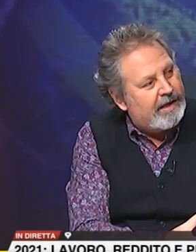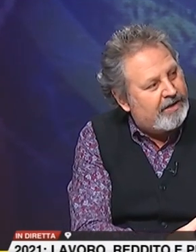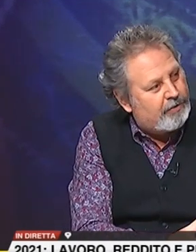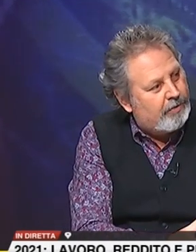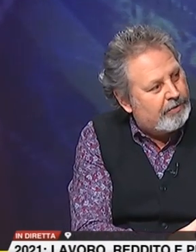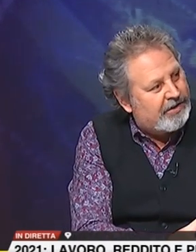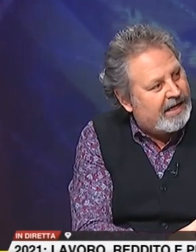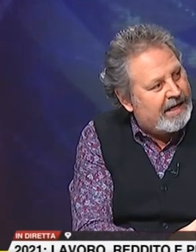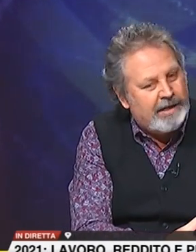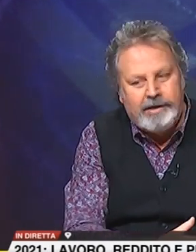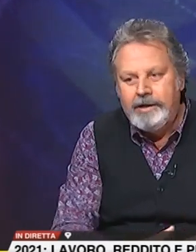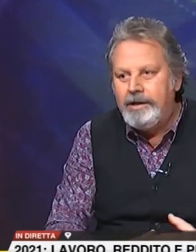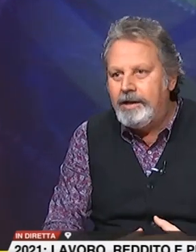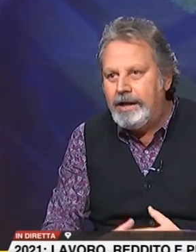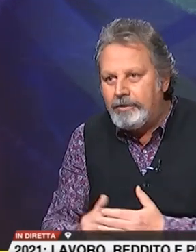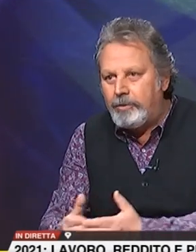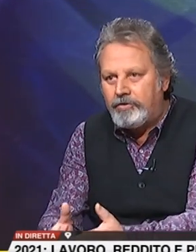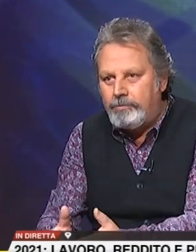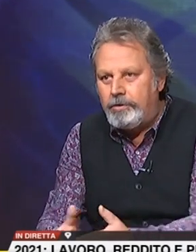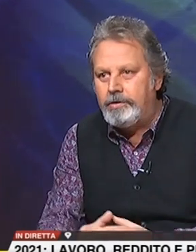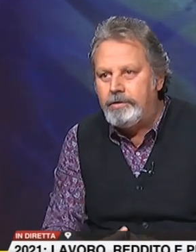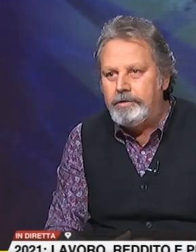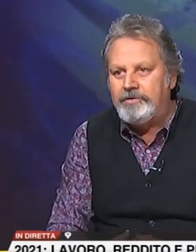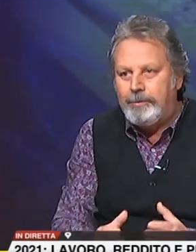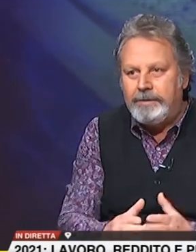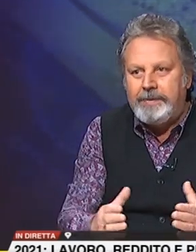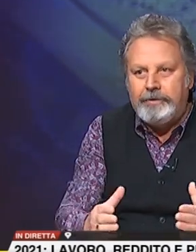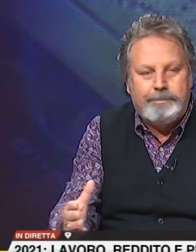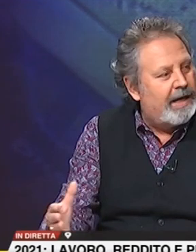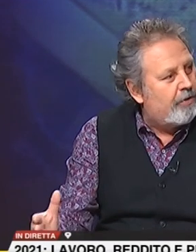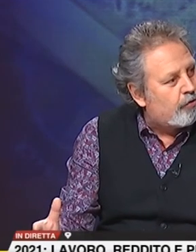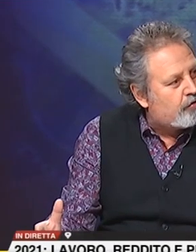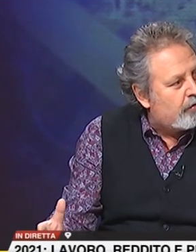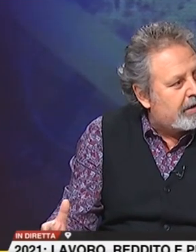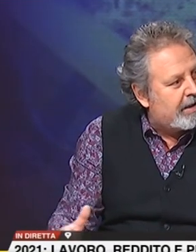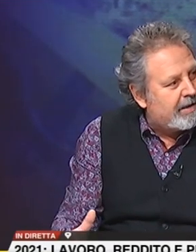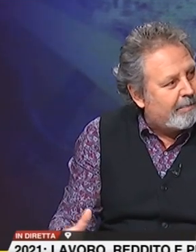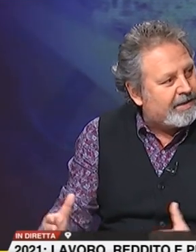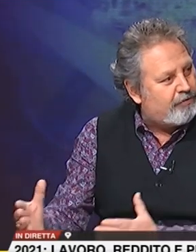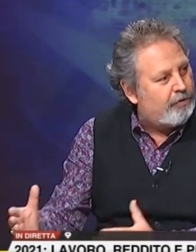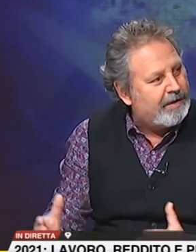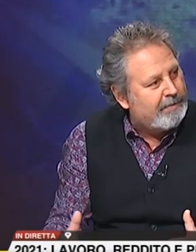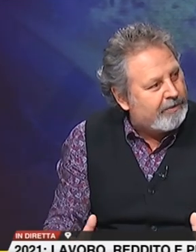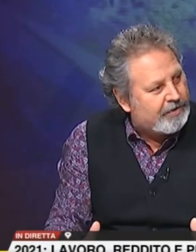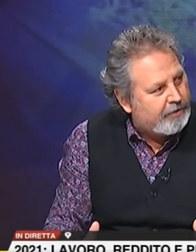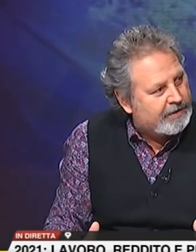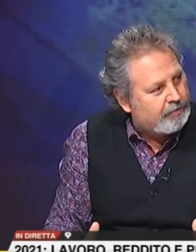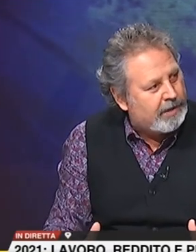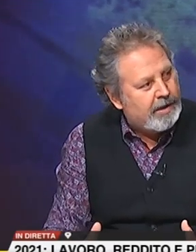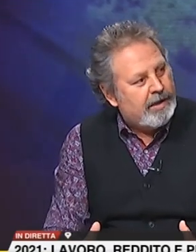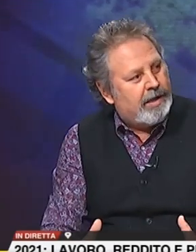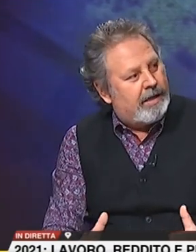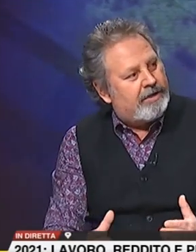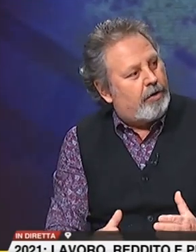festeggiando anche i 110 anni e l'anno prossimo siamo nel pieno del biennio rosso e della marcia su Roma del